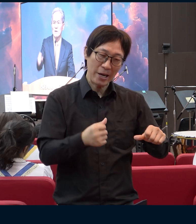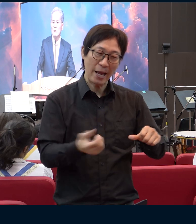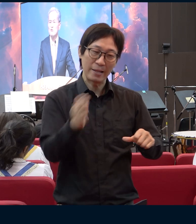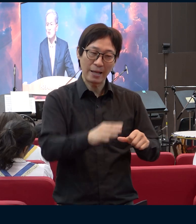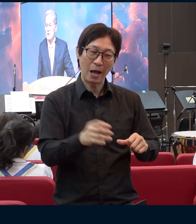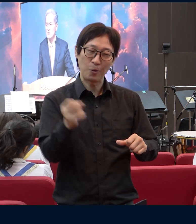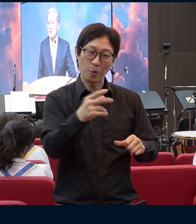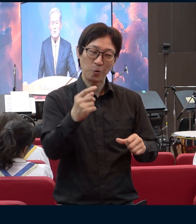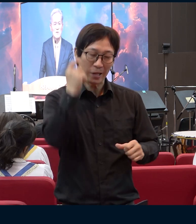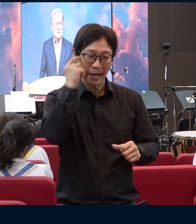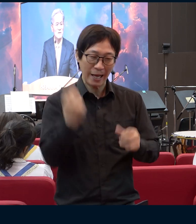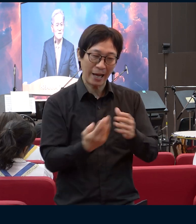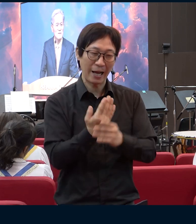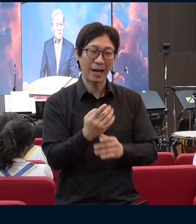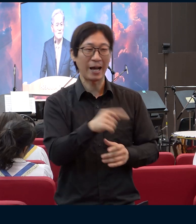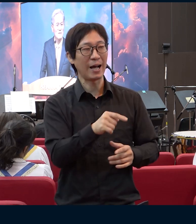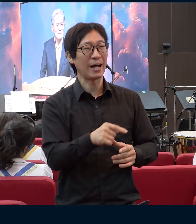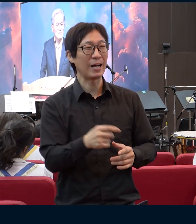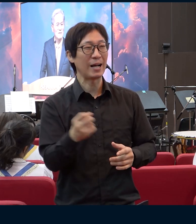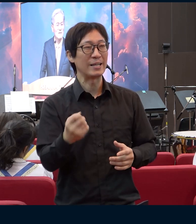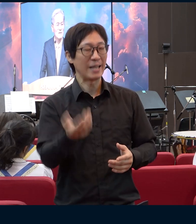또 비슷한 것만 나오면 궁금해지고